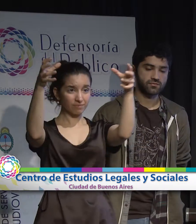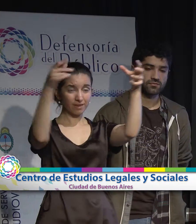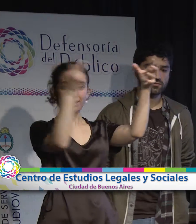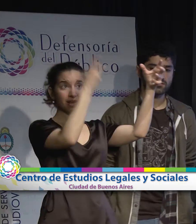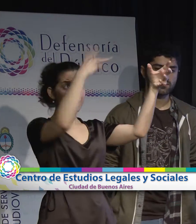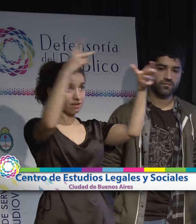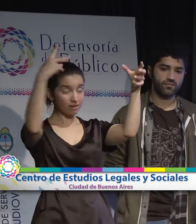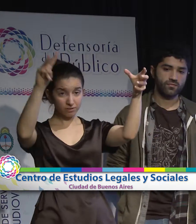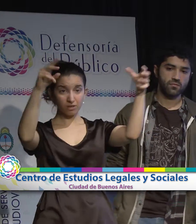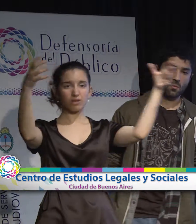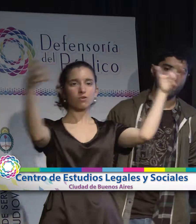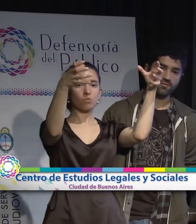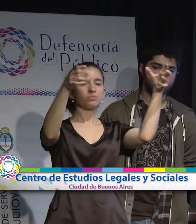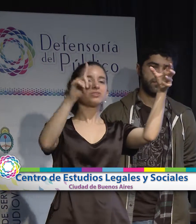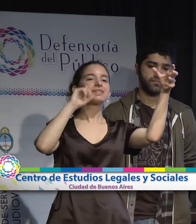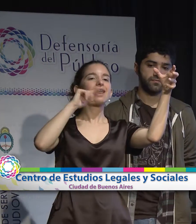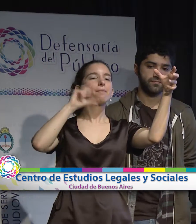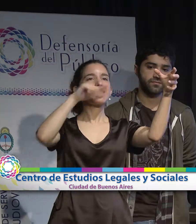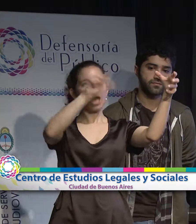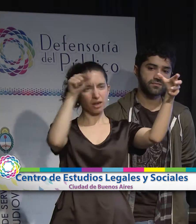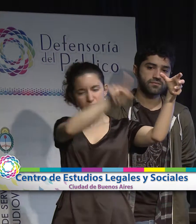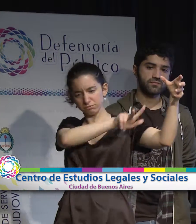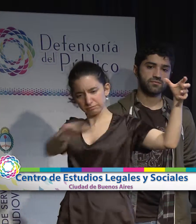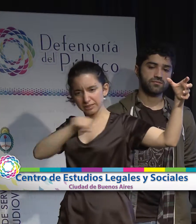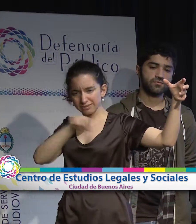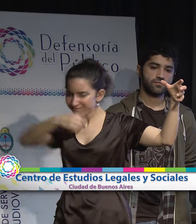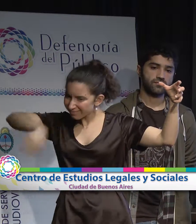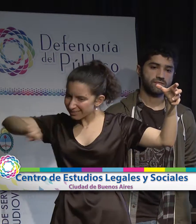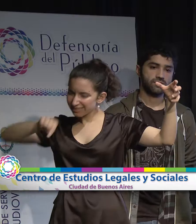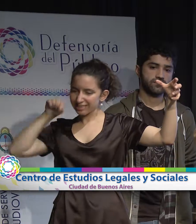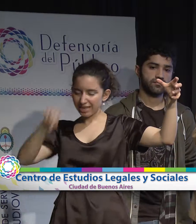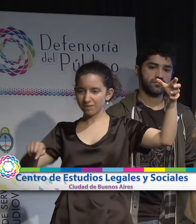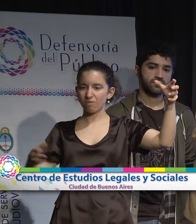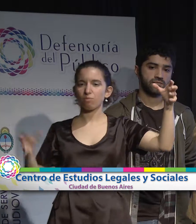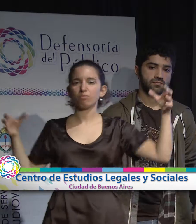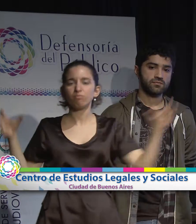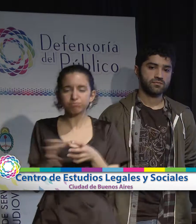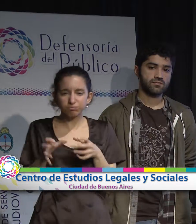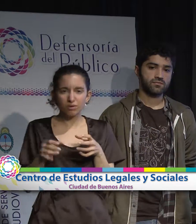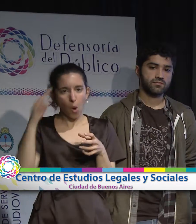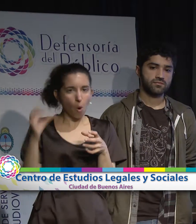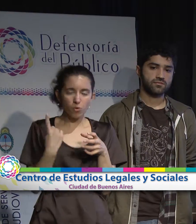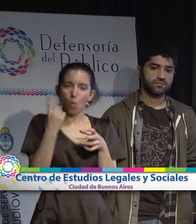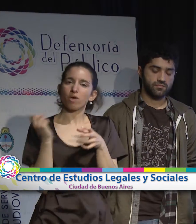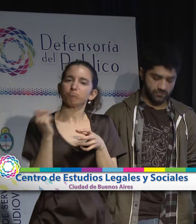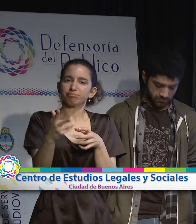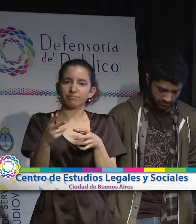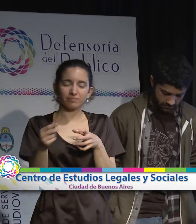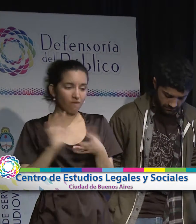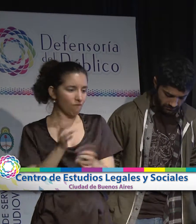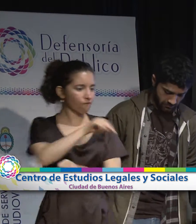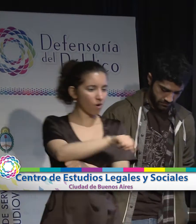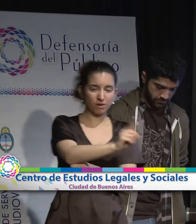década pasada lo viene señalando y tiene particularmente un efecto sobre el pluralismo de voces que se tienen que dar y, por lo